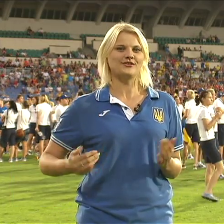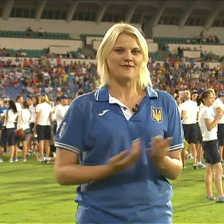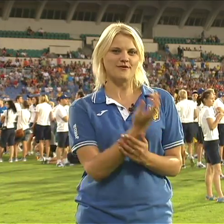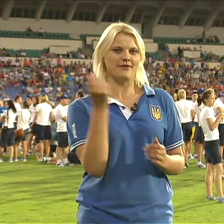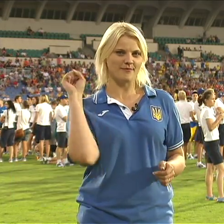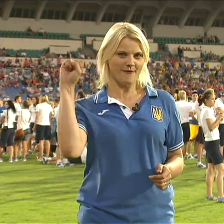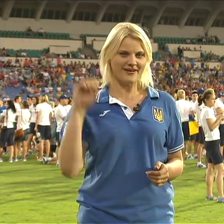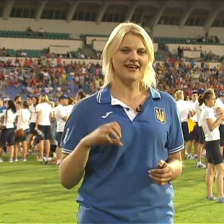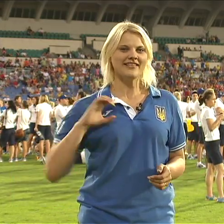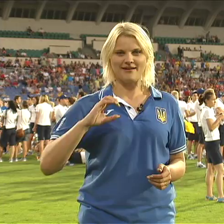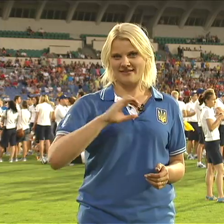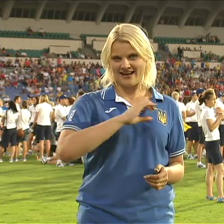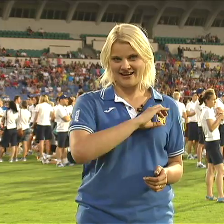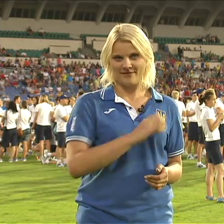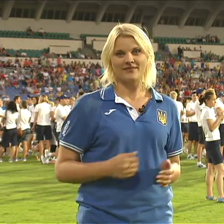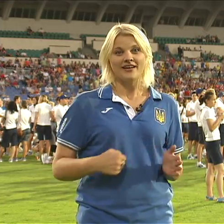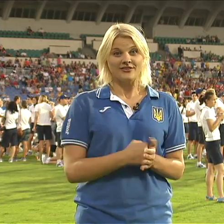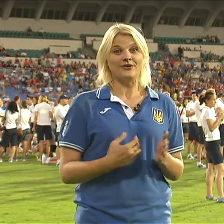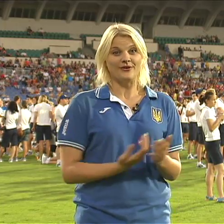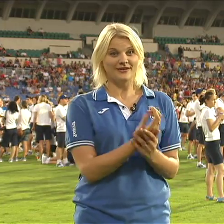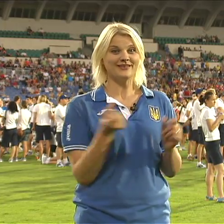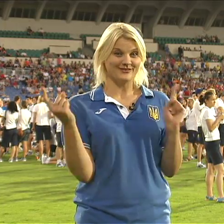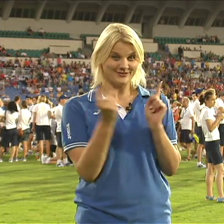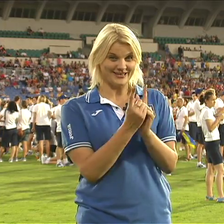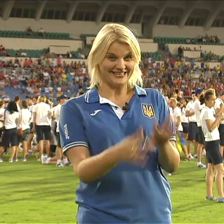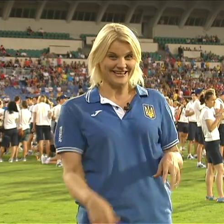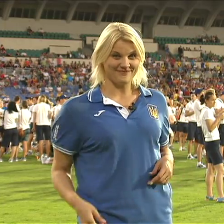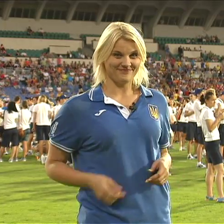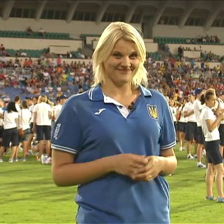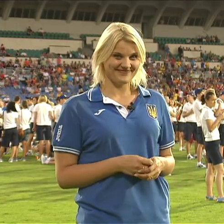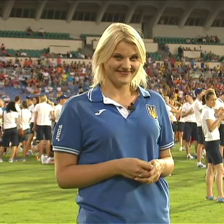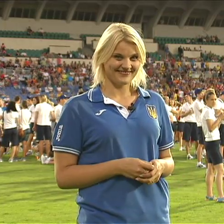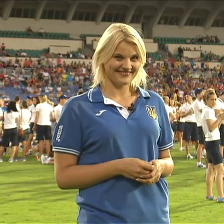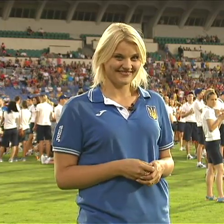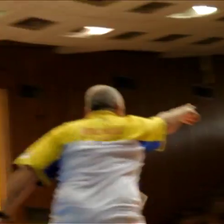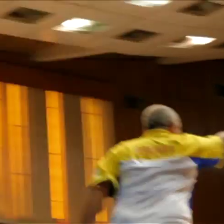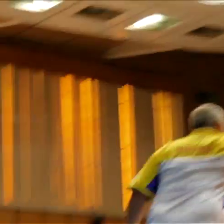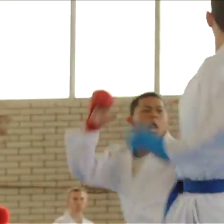нові перемоги та медалі. До нових зустрічей!